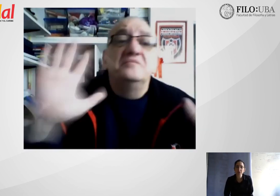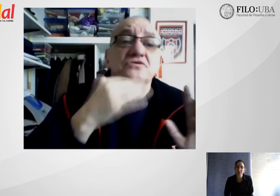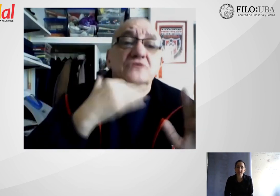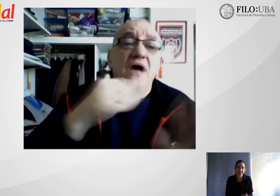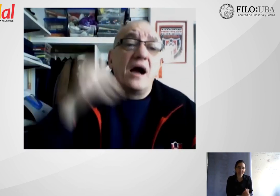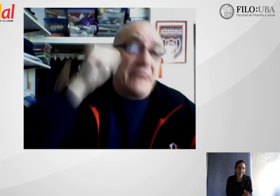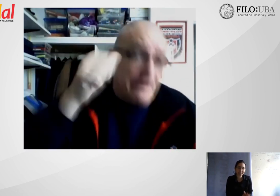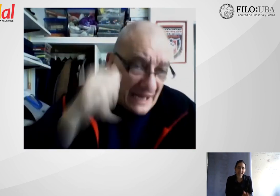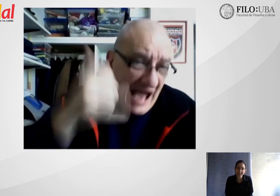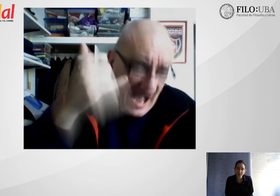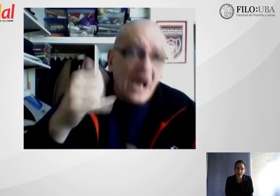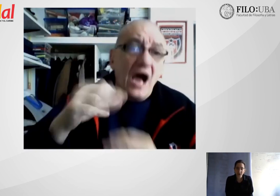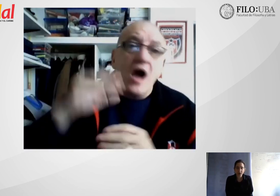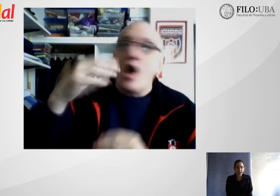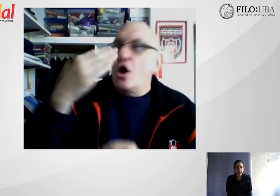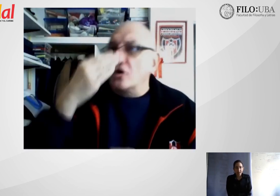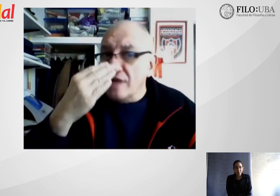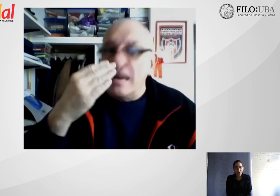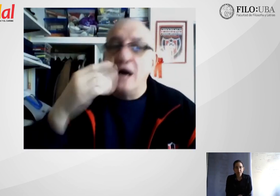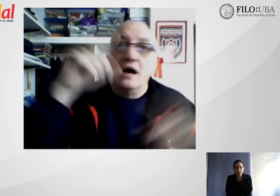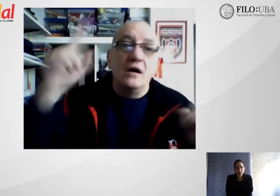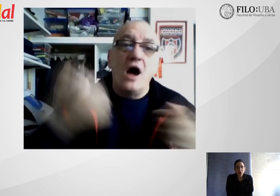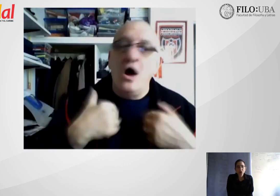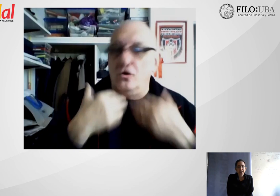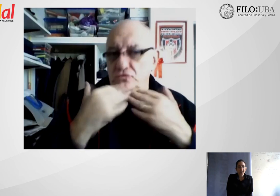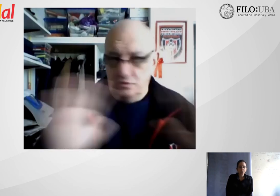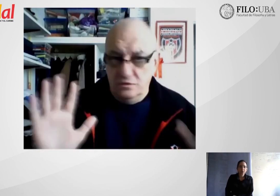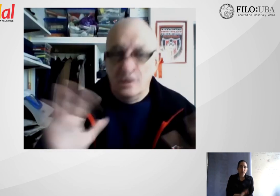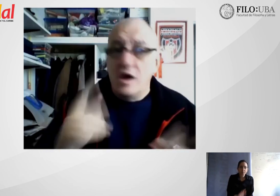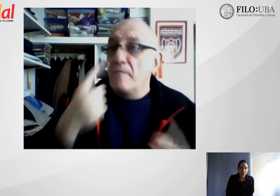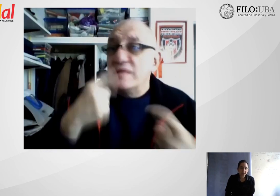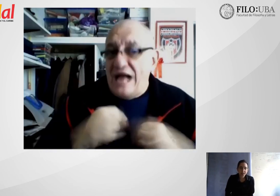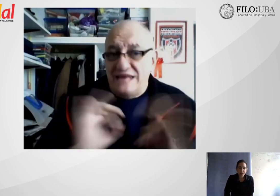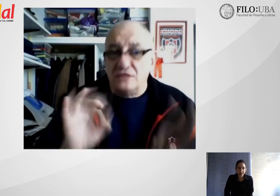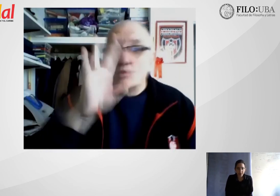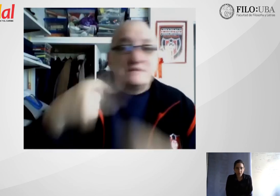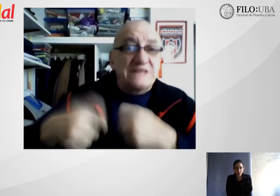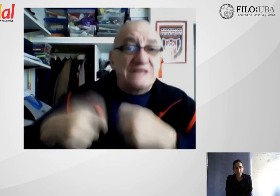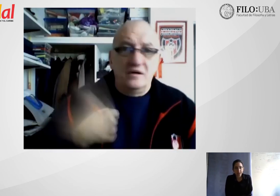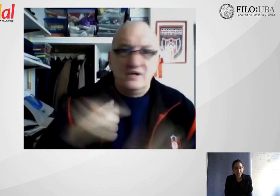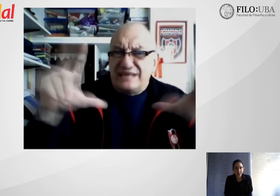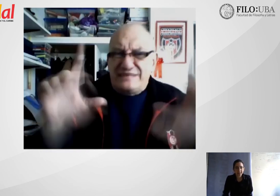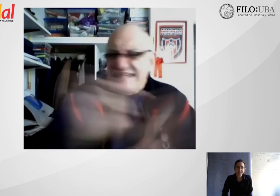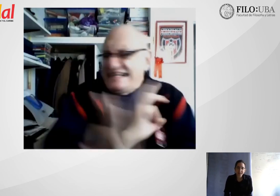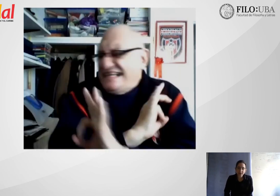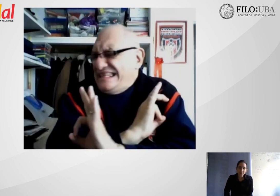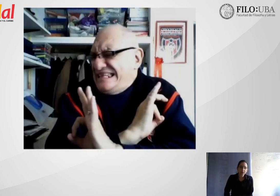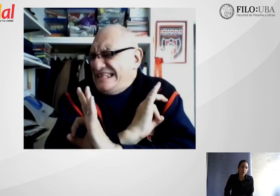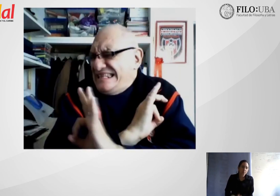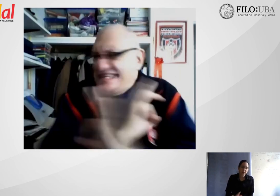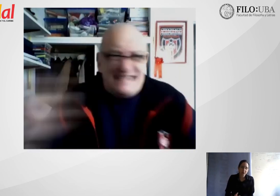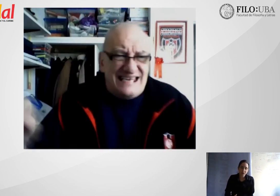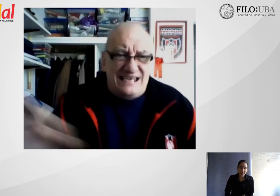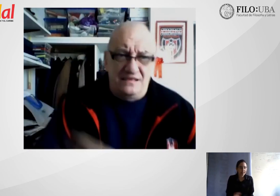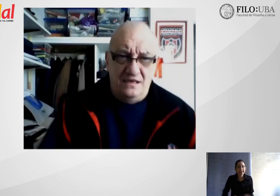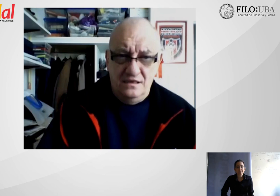otras posibilidades. En ese caso, por ejemplo, yo sé que en algunas otras provincias de nuestro país es distinto,